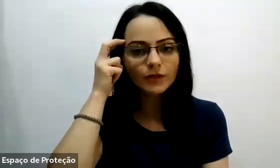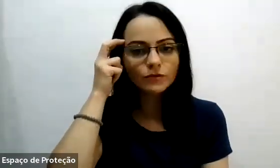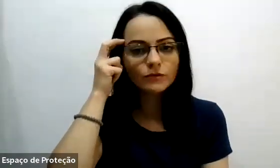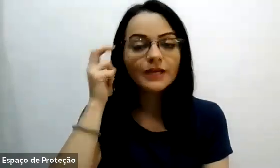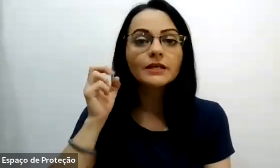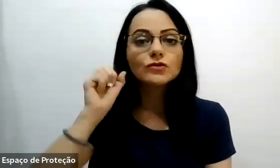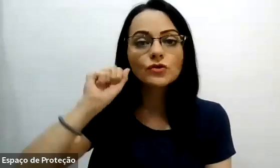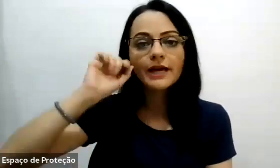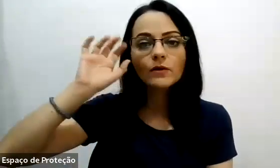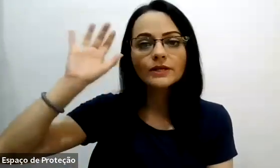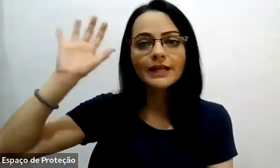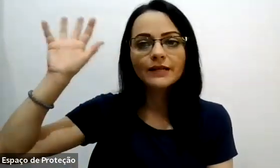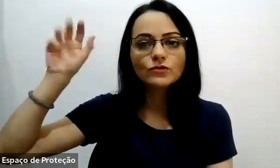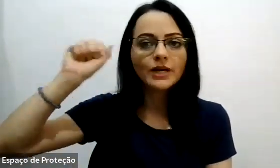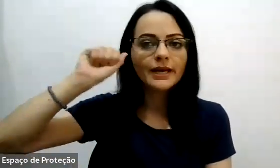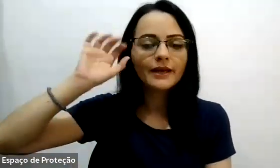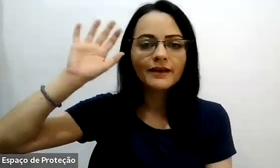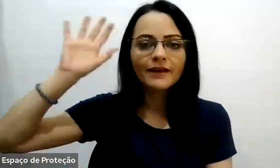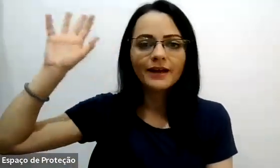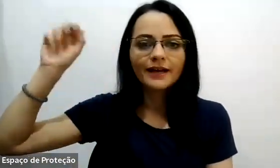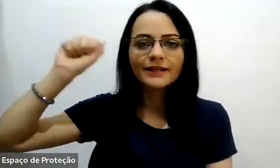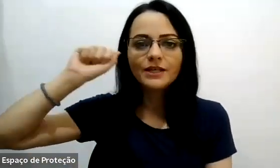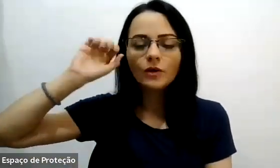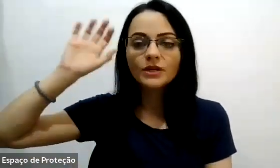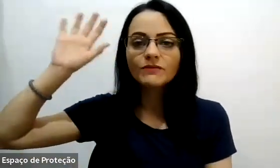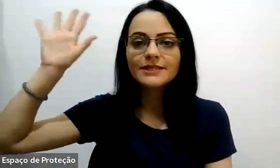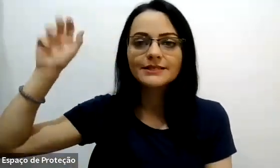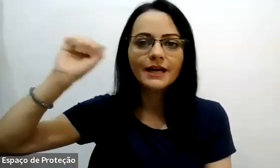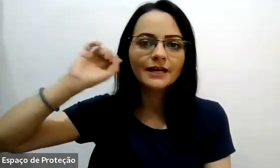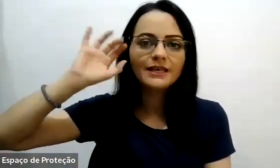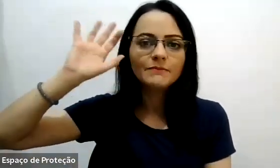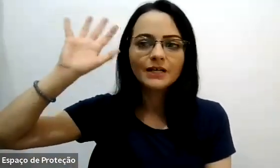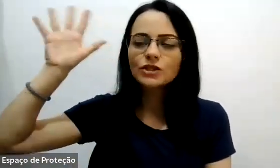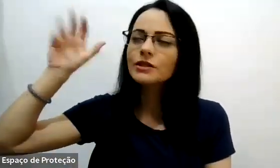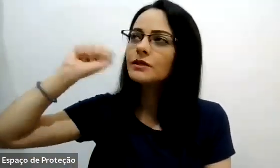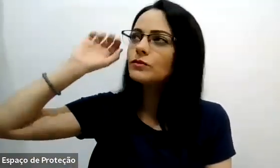dormindo. Sonhar acordado já é aqui, ó, porque você está imaginando,